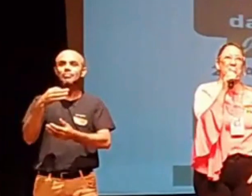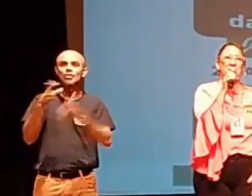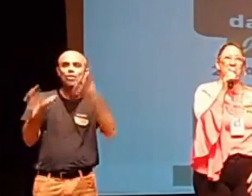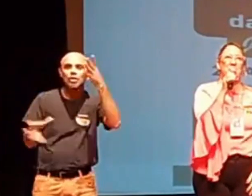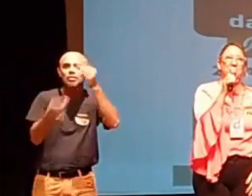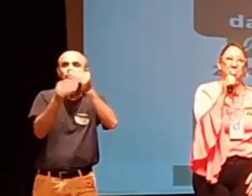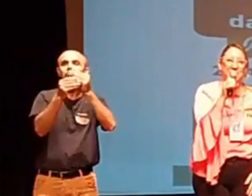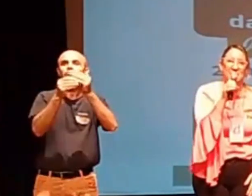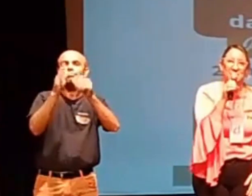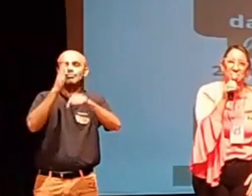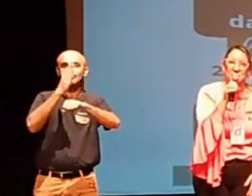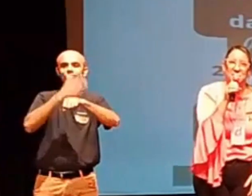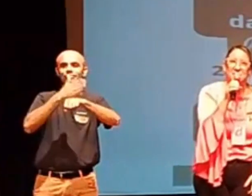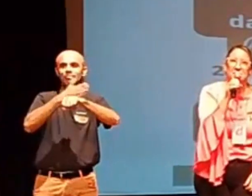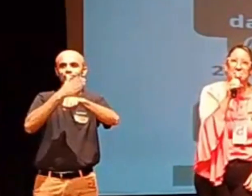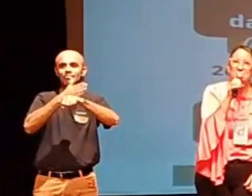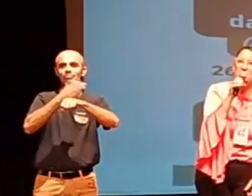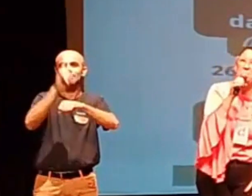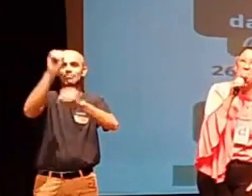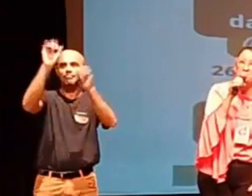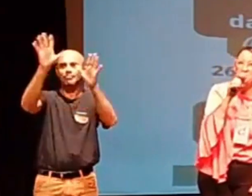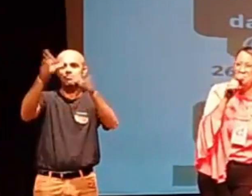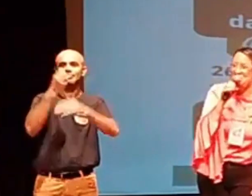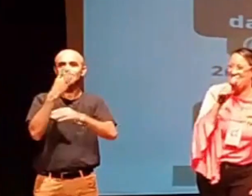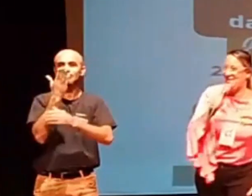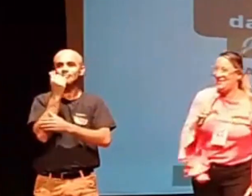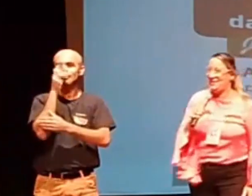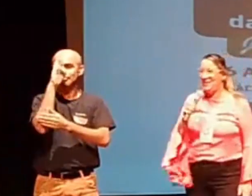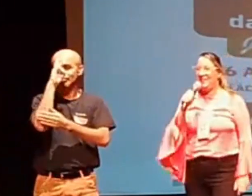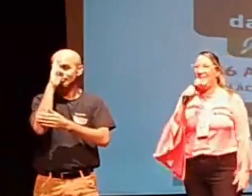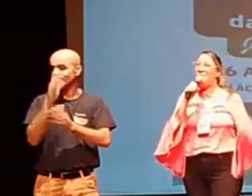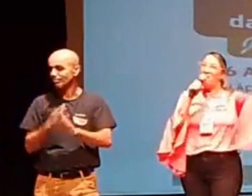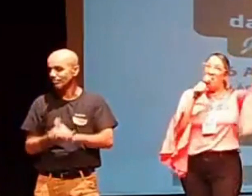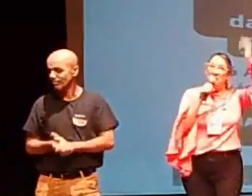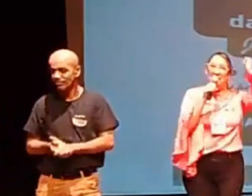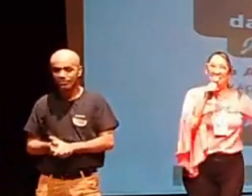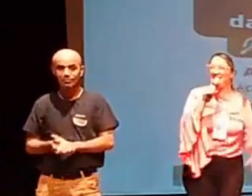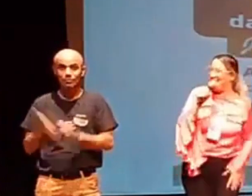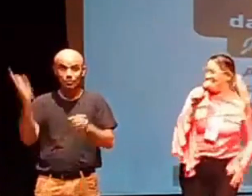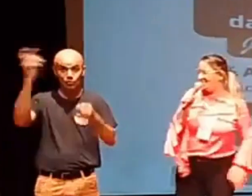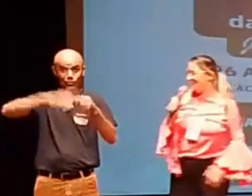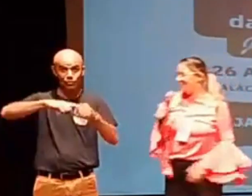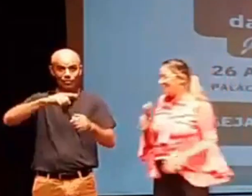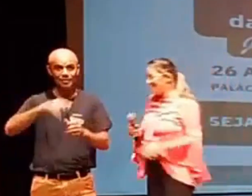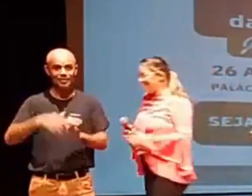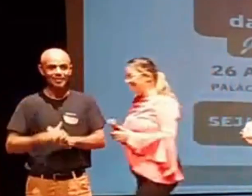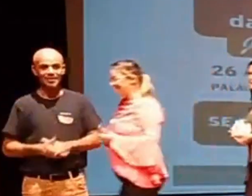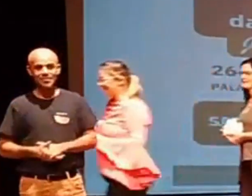tempo previsto. Muito obrigada a todos, que Deus abençoe. Bom almoço. E voltem!